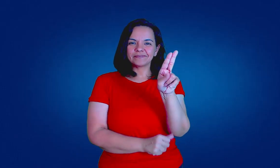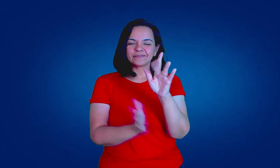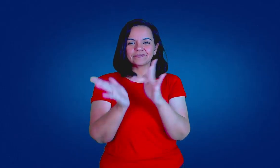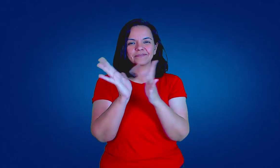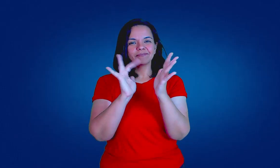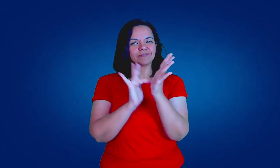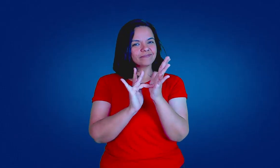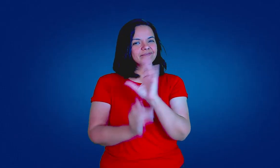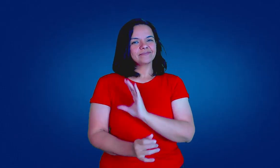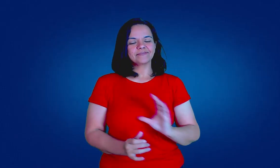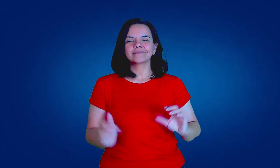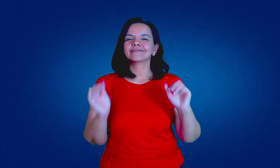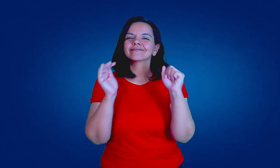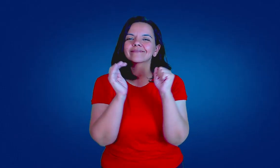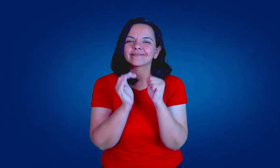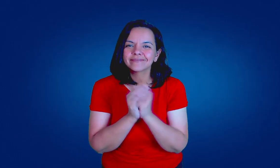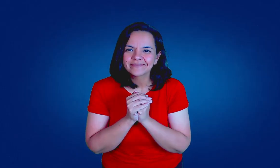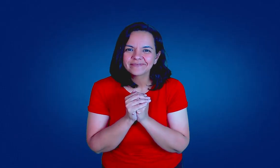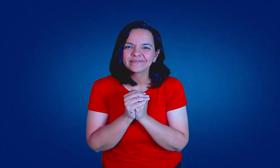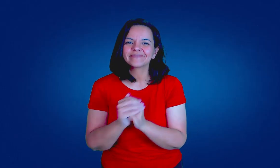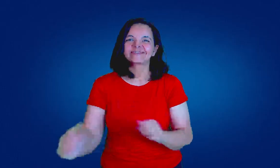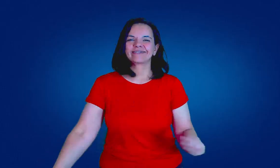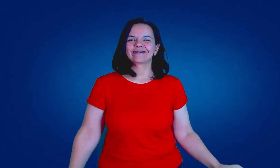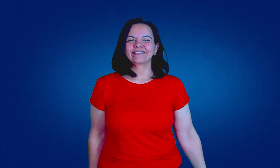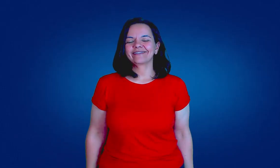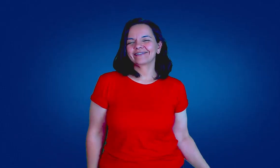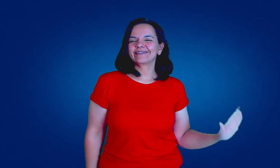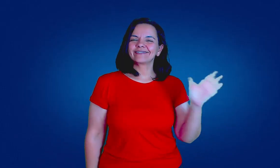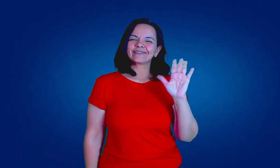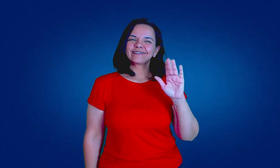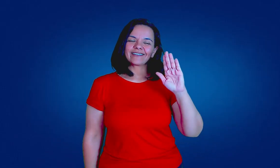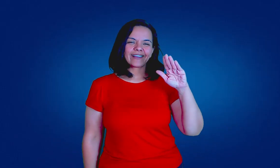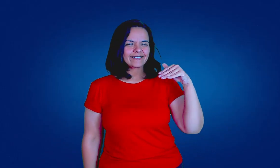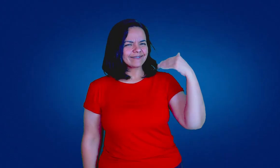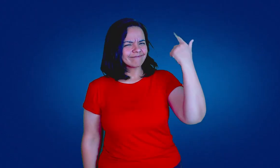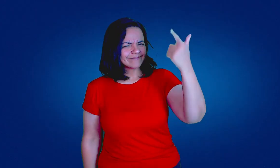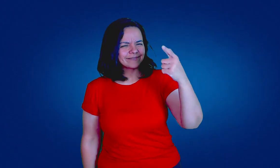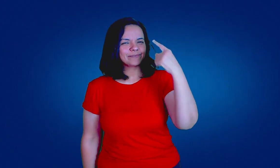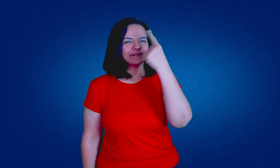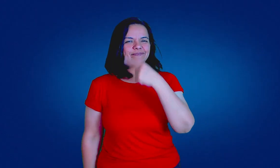Em nome de Jesus Cristo, amém. Até a próxima aula.